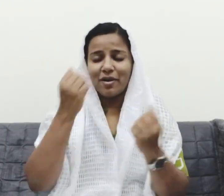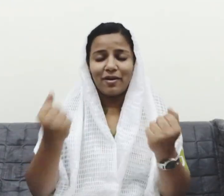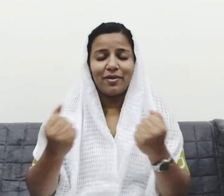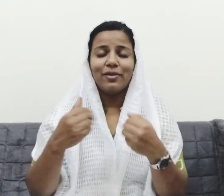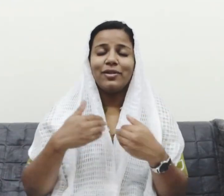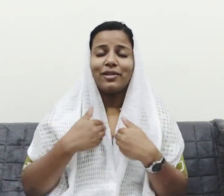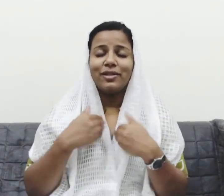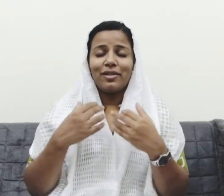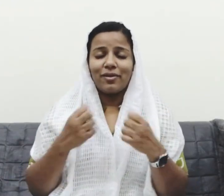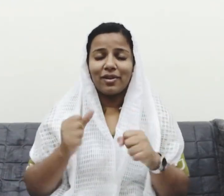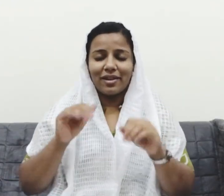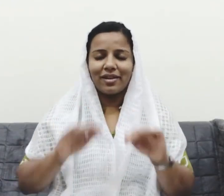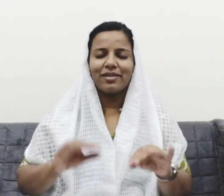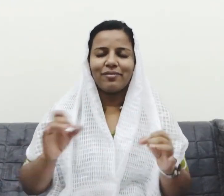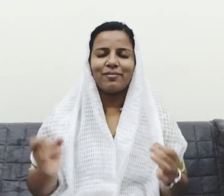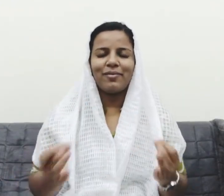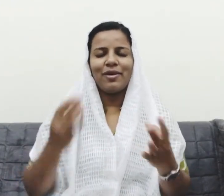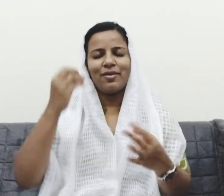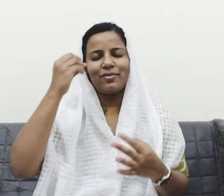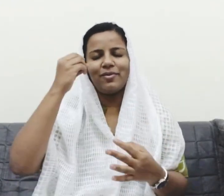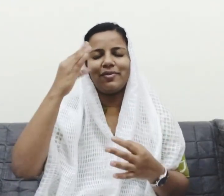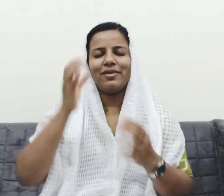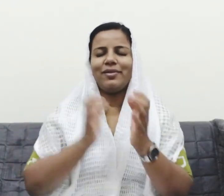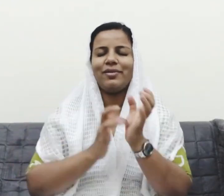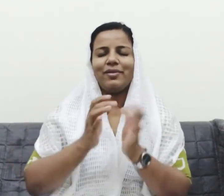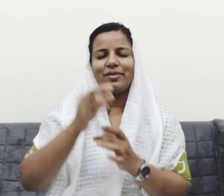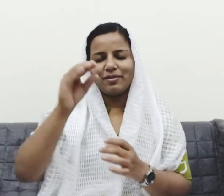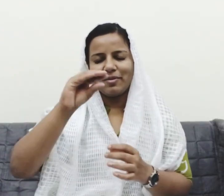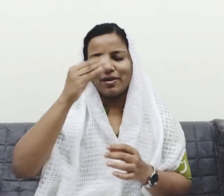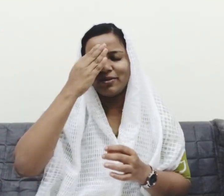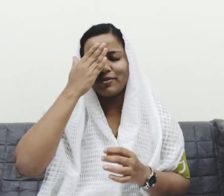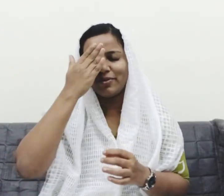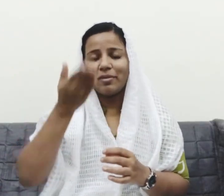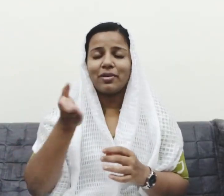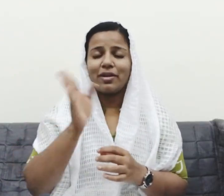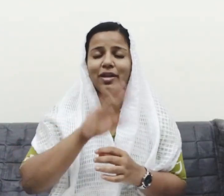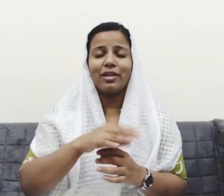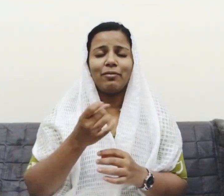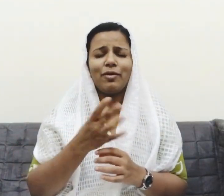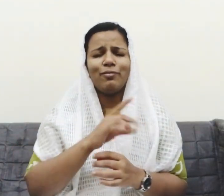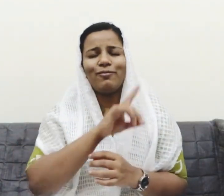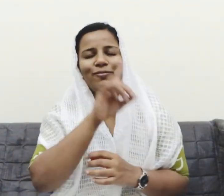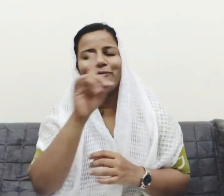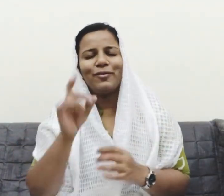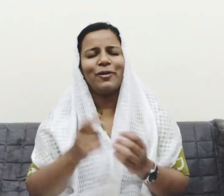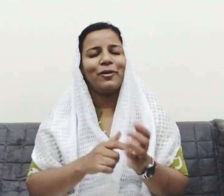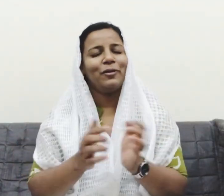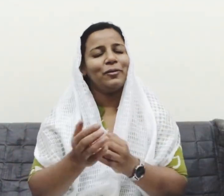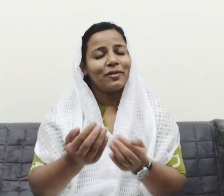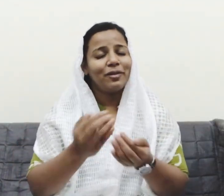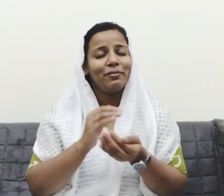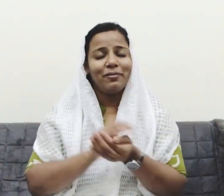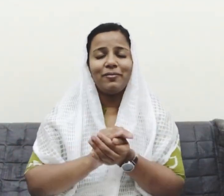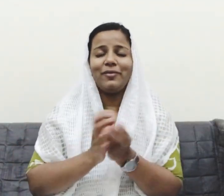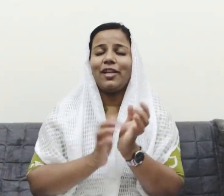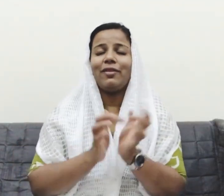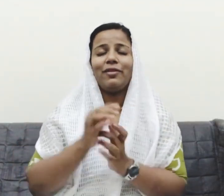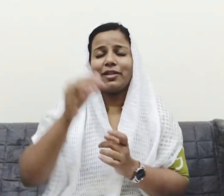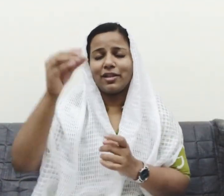ആരോഗ്യത്തോടെ, സൗഖ്യത്തോടെ ഈ പ്രഭാതത്തിൽ ഞങ്ങളെ ഉണർത്തിയല്ലോ. അതിനായിട്ട് സ്തോത്രം ചെയ്യുന്നു. കർത്താവ്, കഴിഞ്ഞ പകൽ ഞങ്ങൾ മുഴുവൻ കാത്തു പരിപാലിച്ച ദൈവകൃപയ്ക്ക്